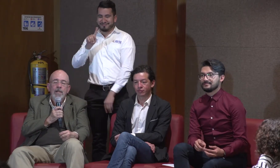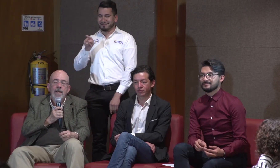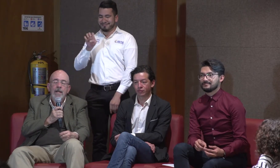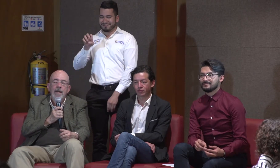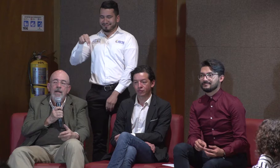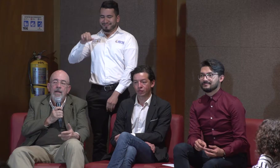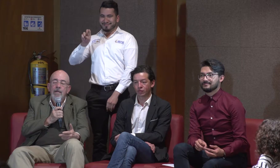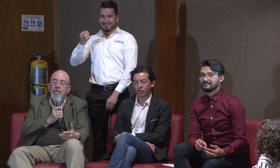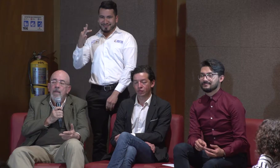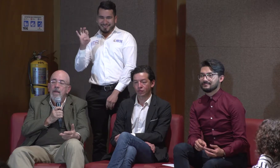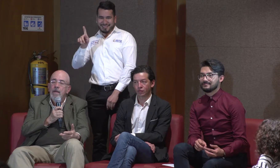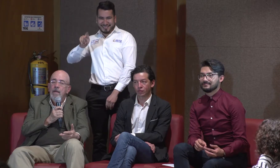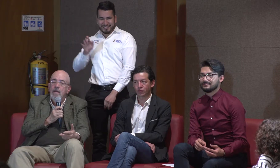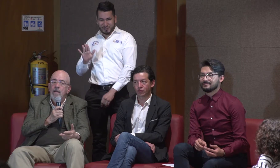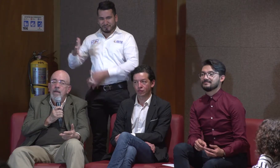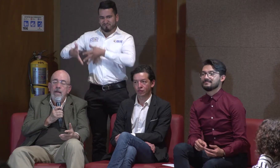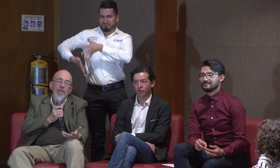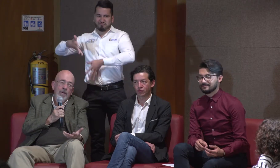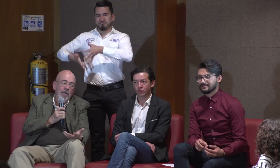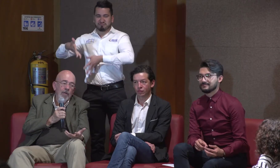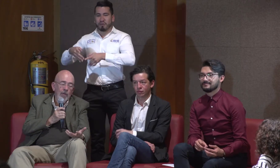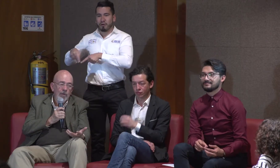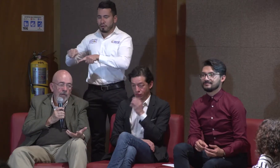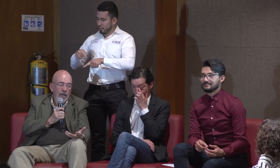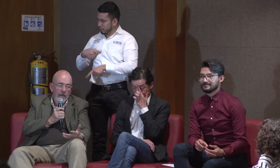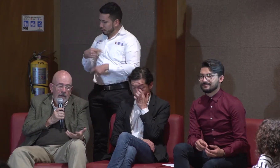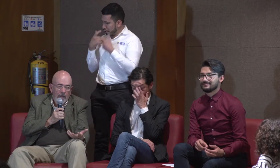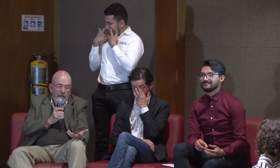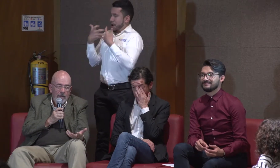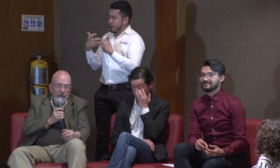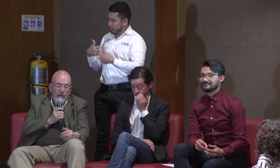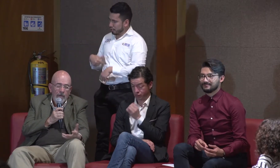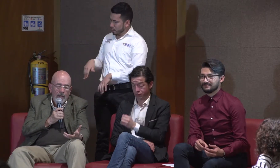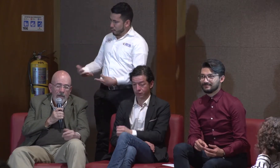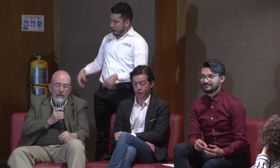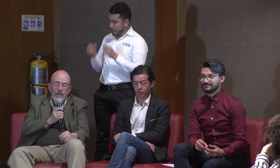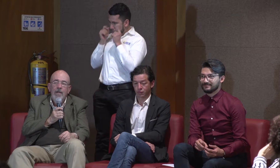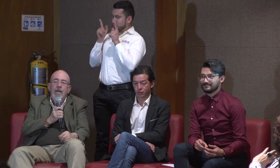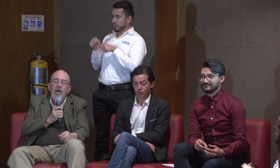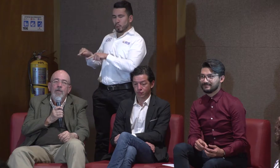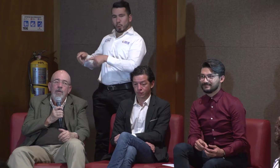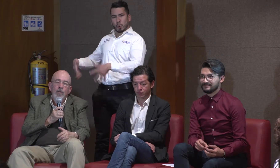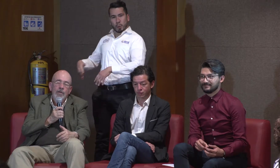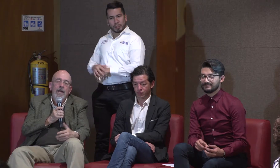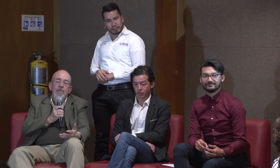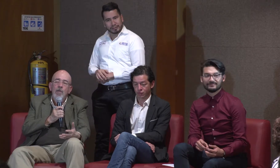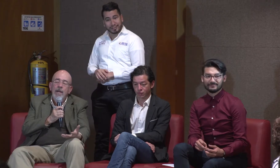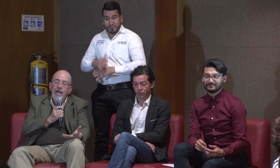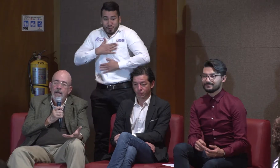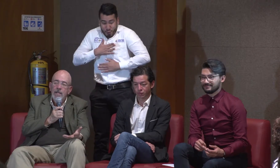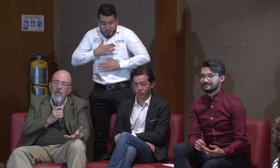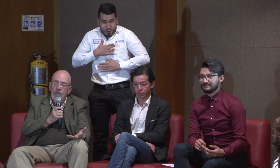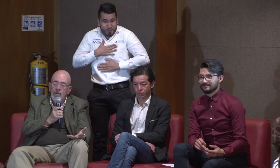suelen decir, que me impresionaron mucho, que que fue una… ¿sí? O sea, yo salí